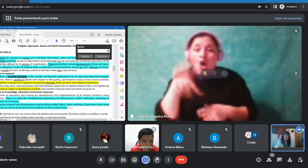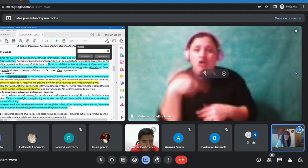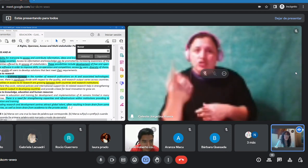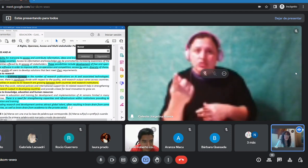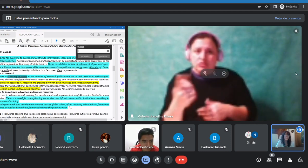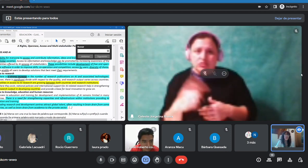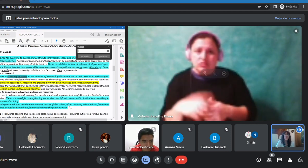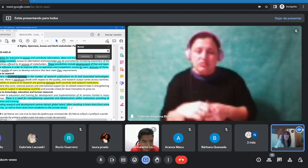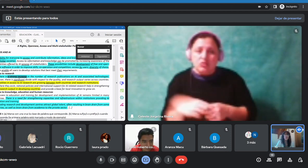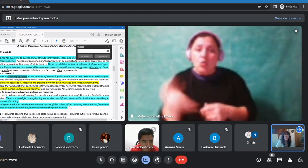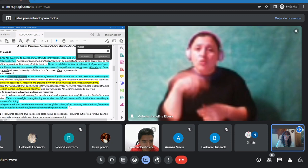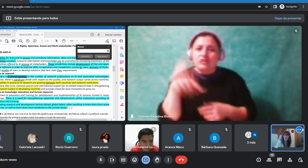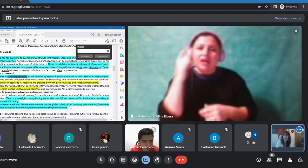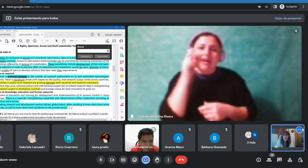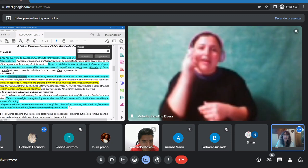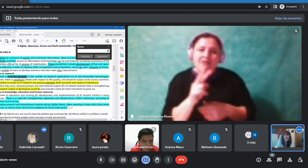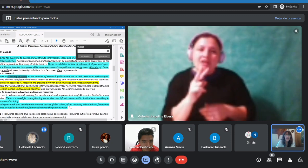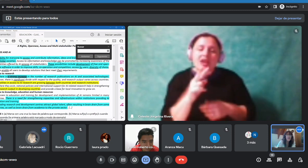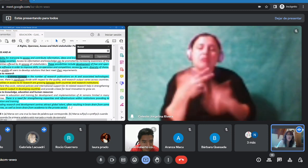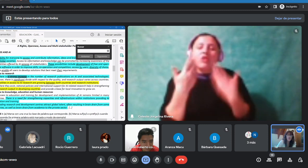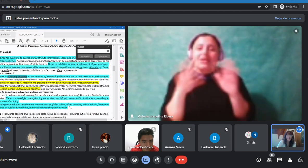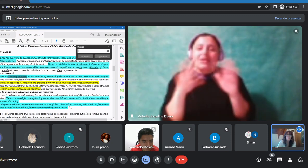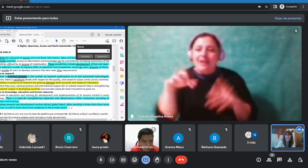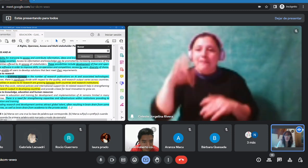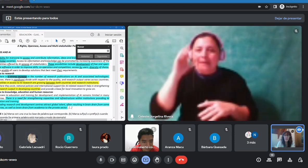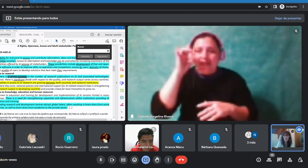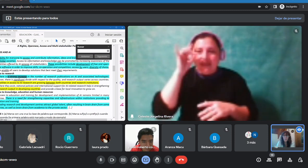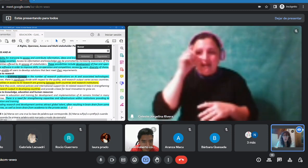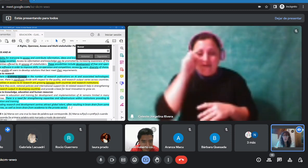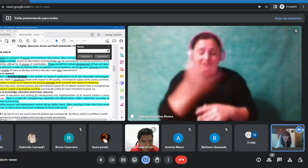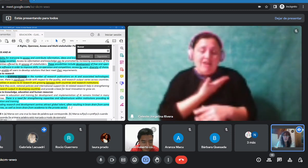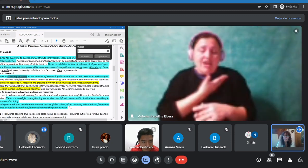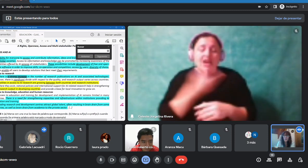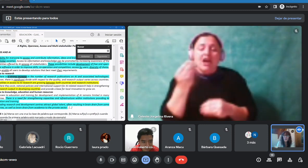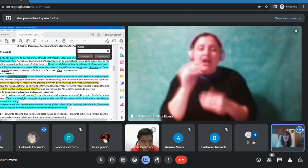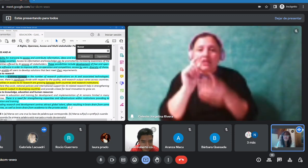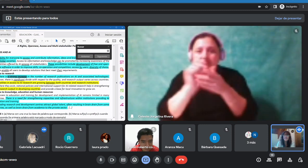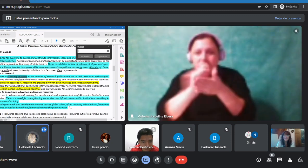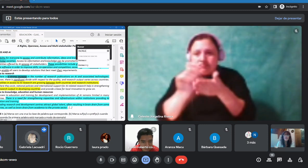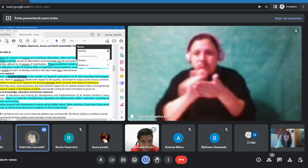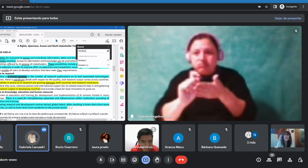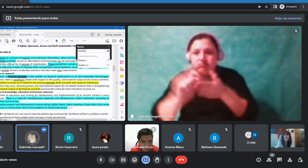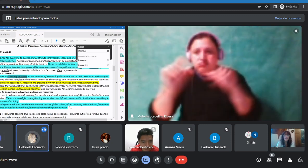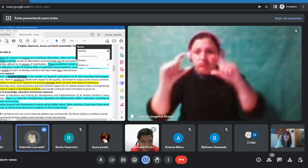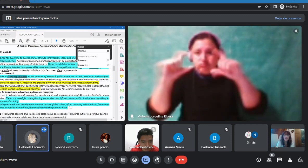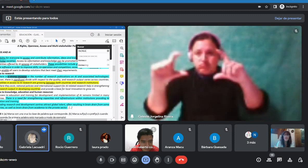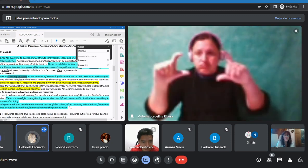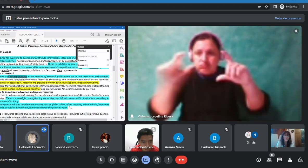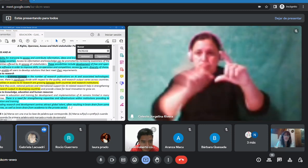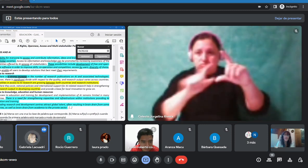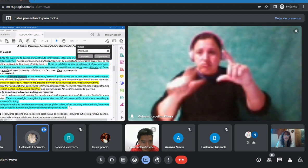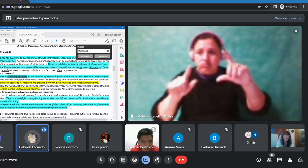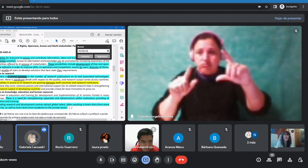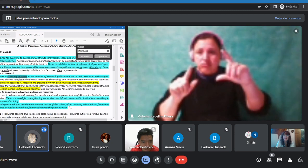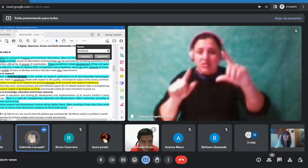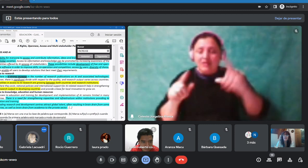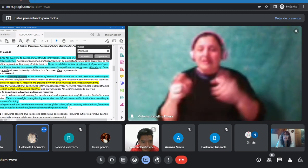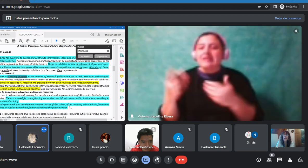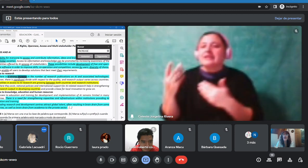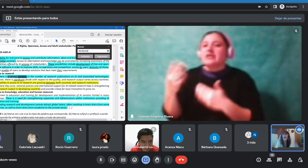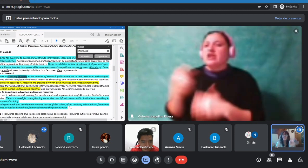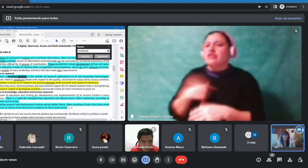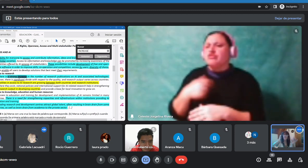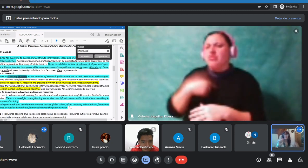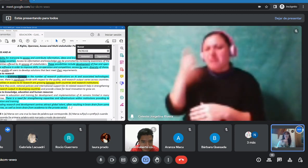No sé si lo están viendo. Sí, profe. Bien, y yo pongo. Sí, pero creo que la compañera se refería al cuadro.